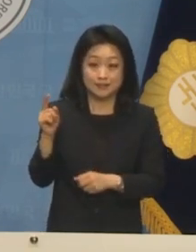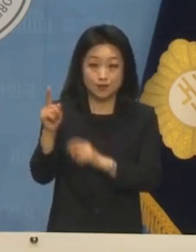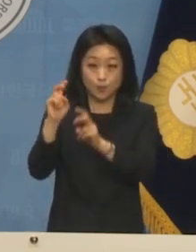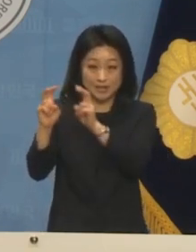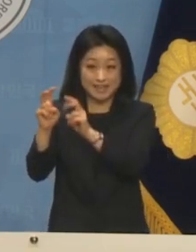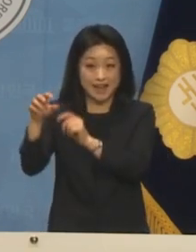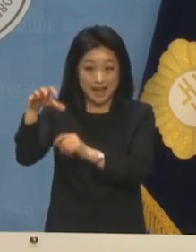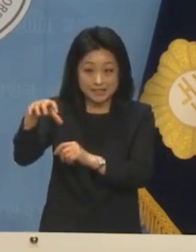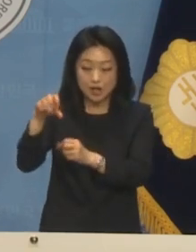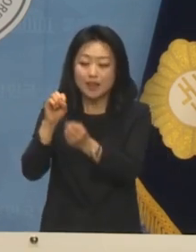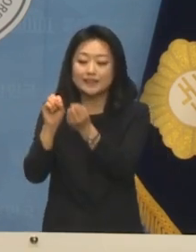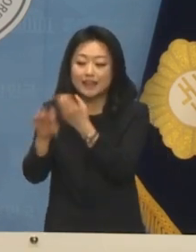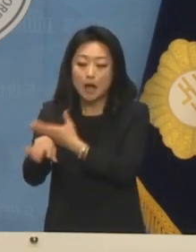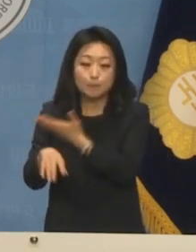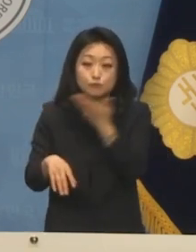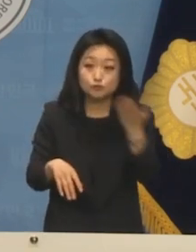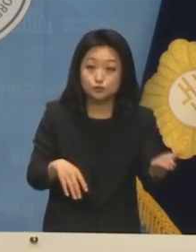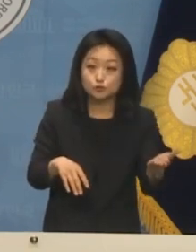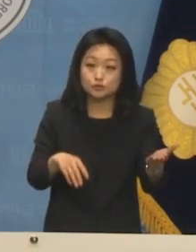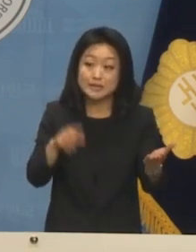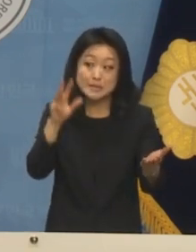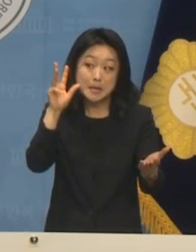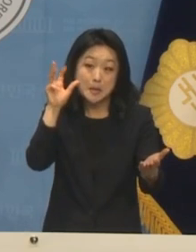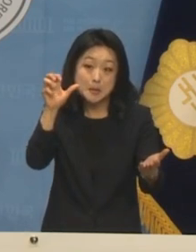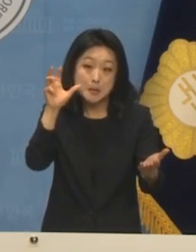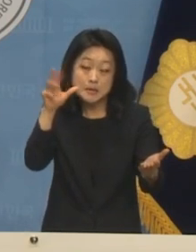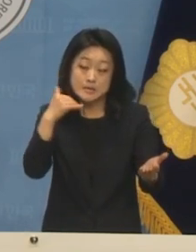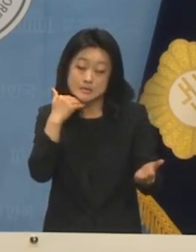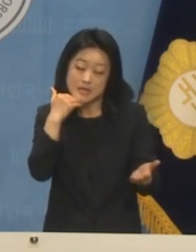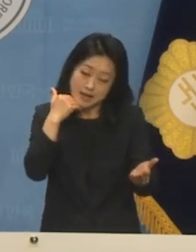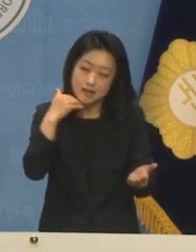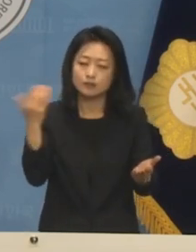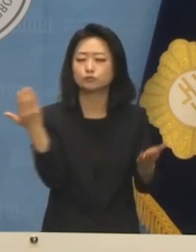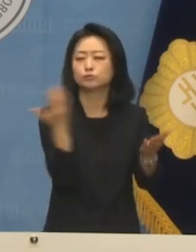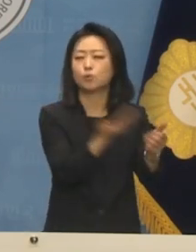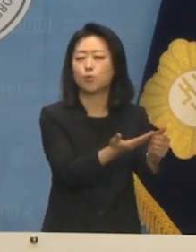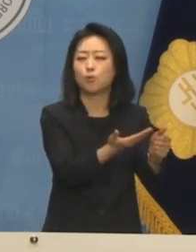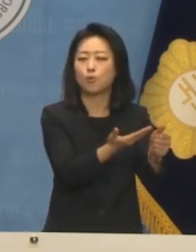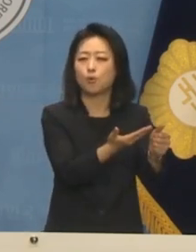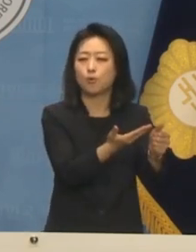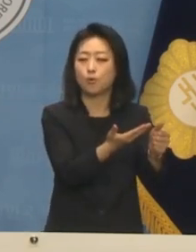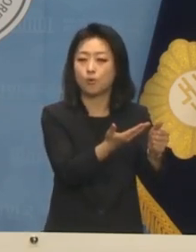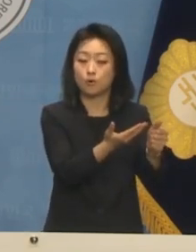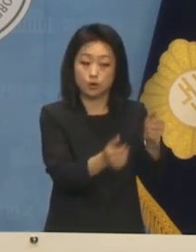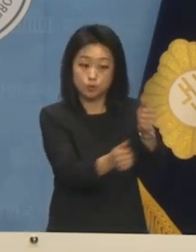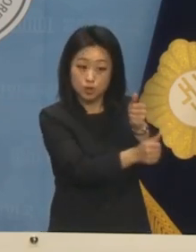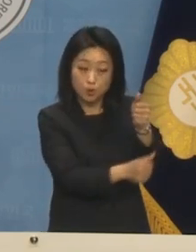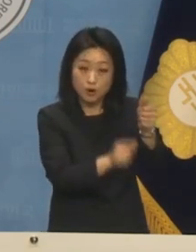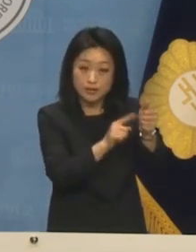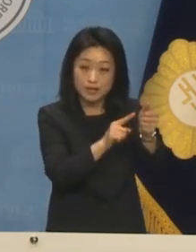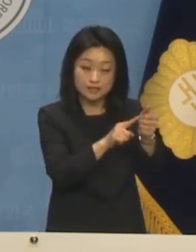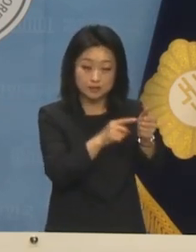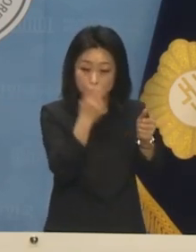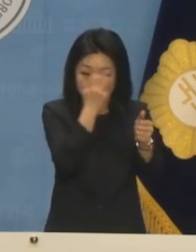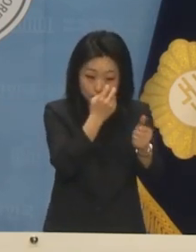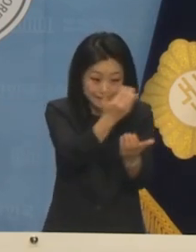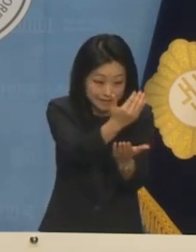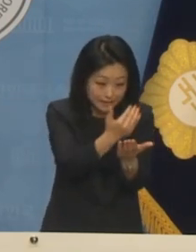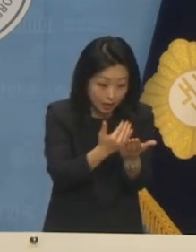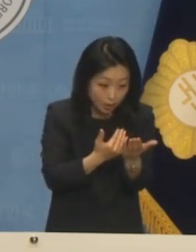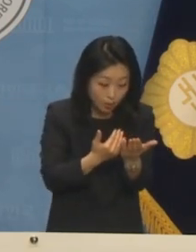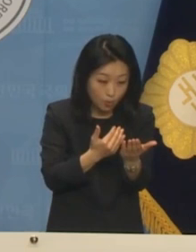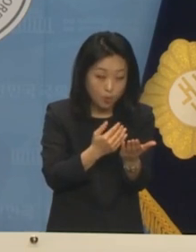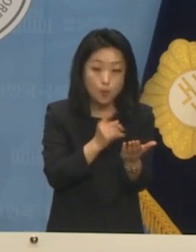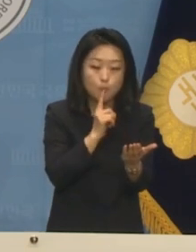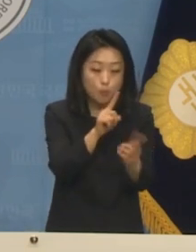측에서 답변서를 약 35일 전후에서 제출하게 되면 조사관은 이 답변서에 근거해서